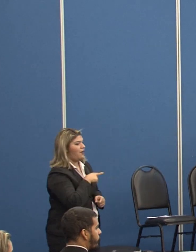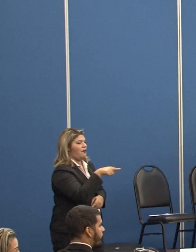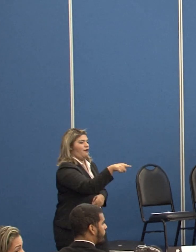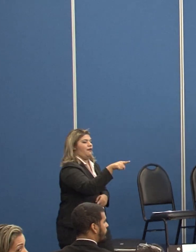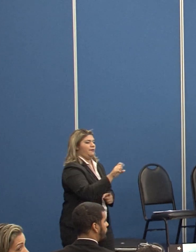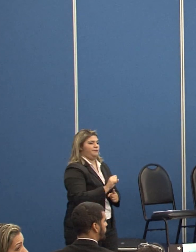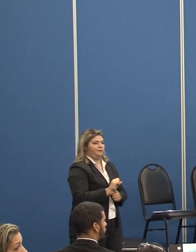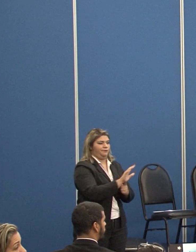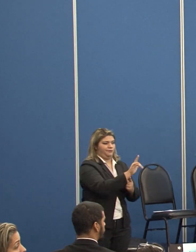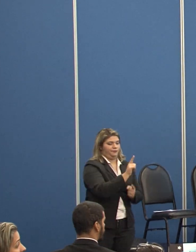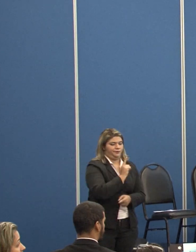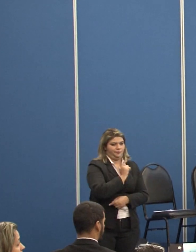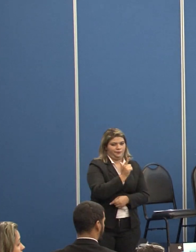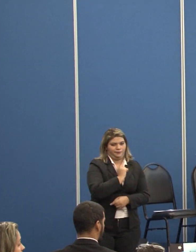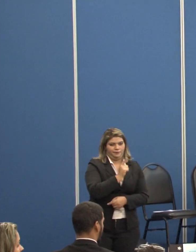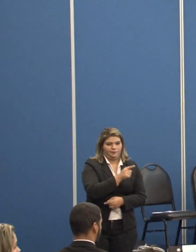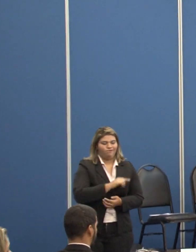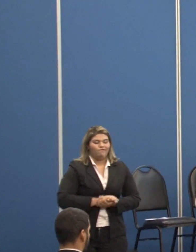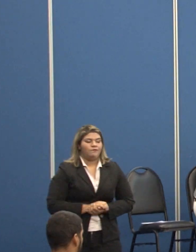Ah, aqui, desculpa.